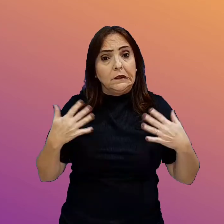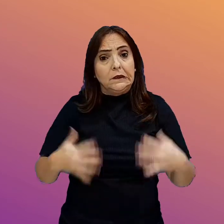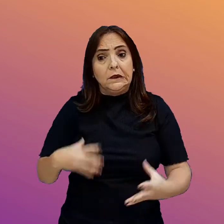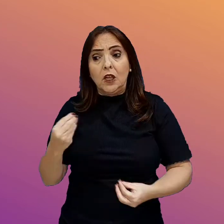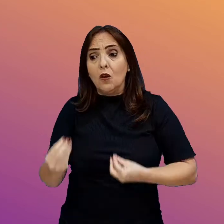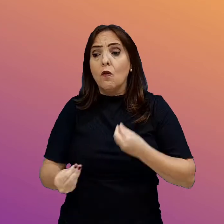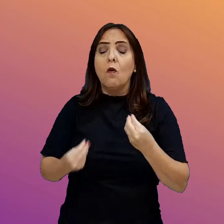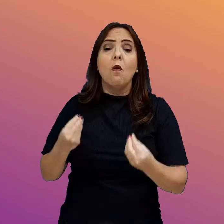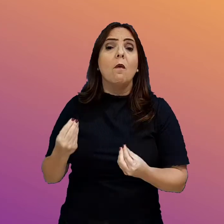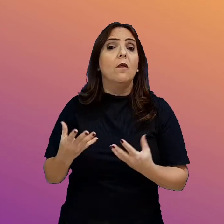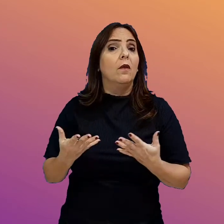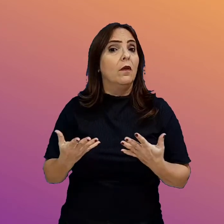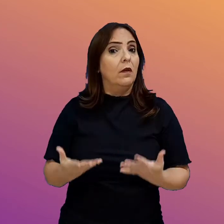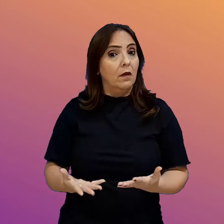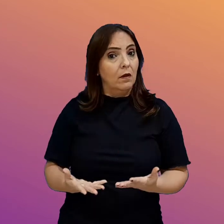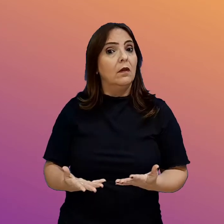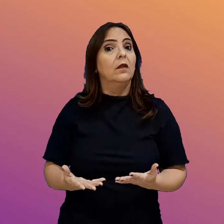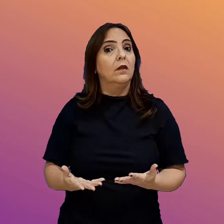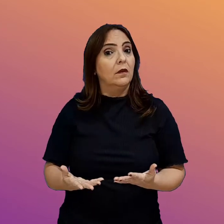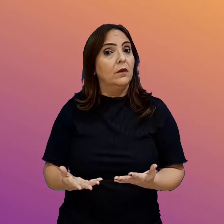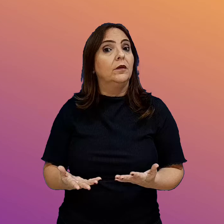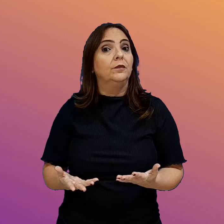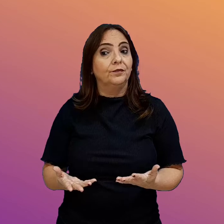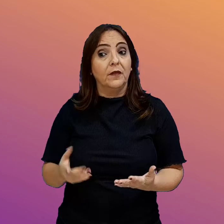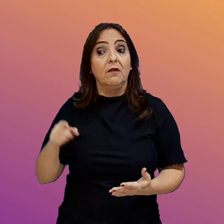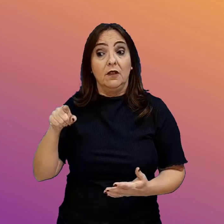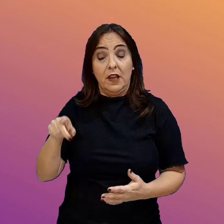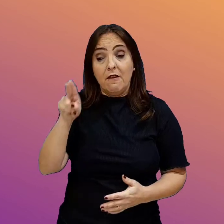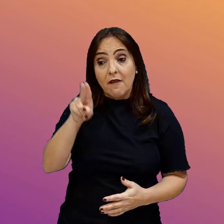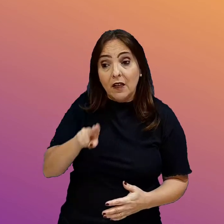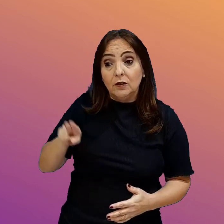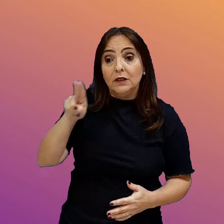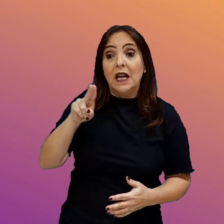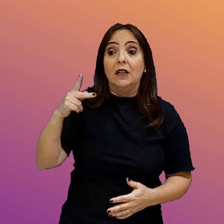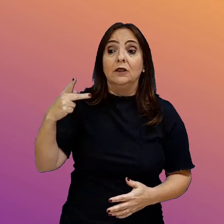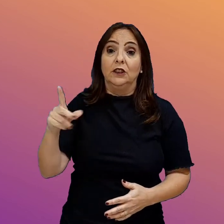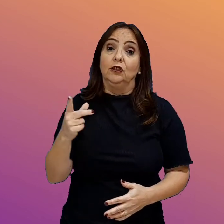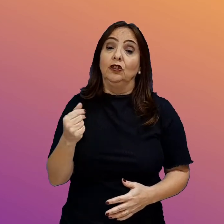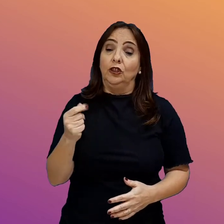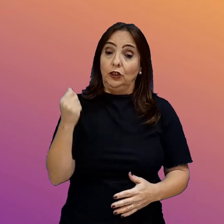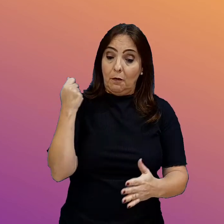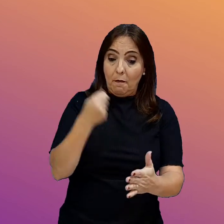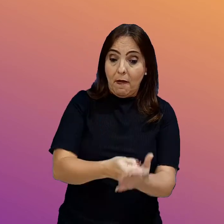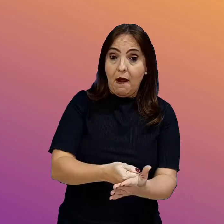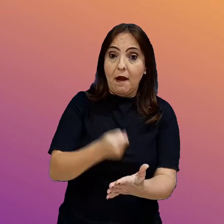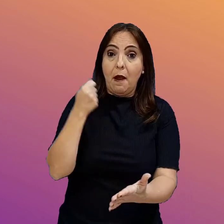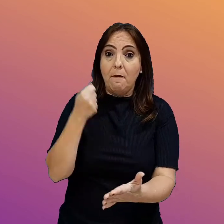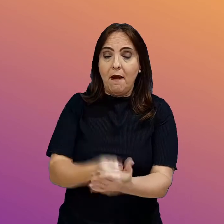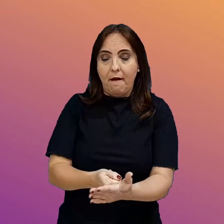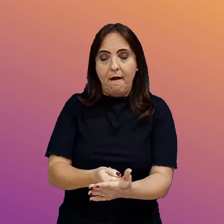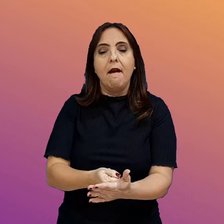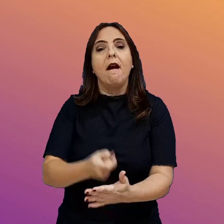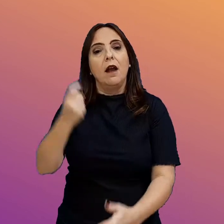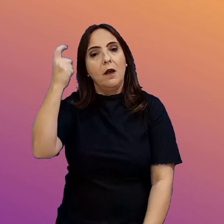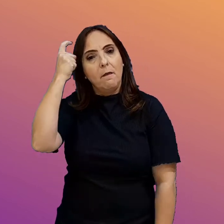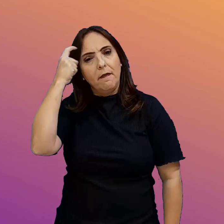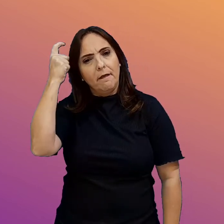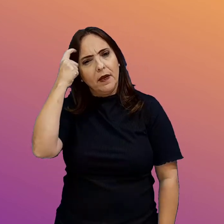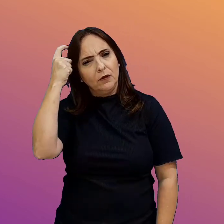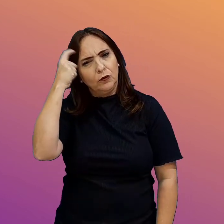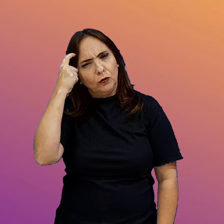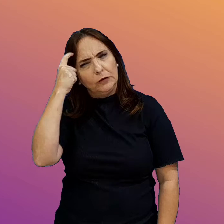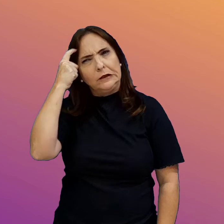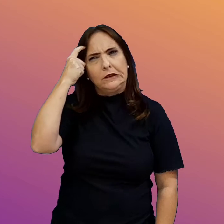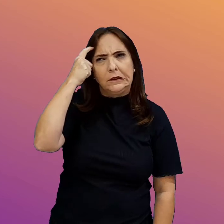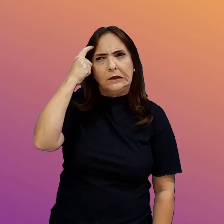e agora tem que sacrificar uma parte da tua poupança para poder pagar isso? Ele pensou, levantou